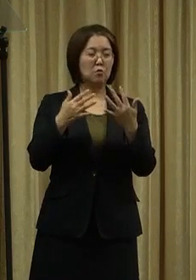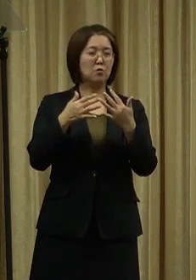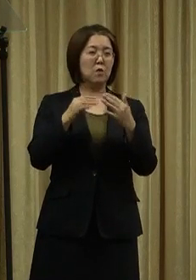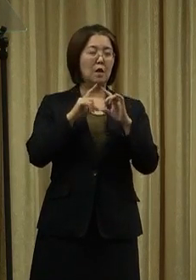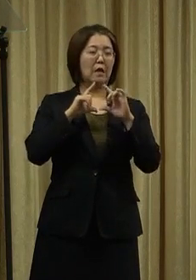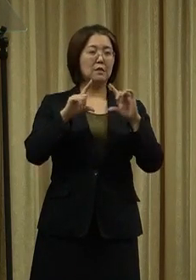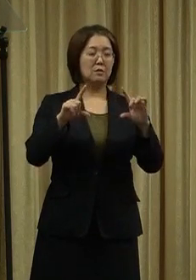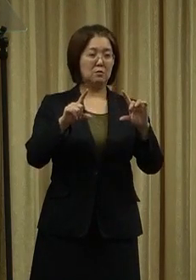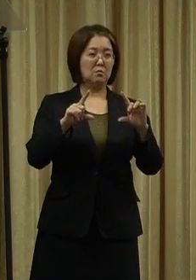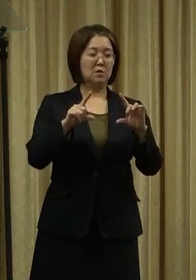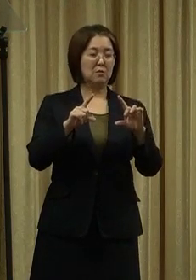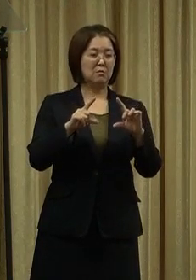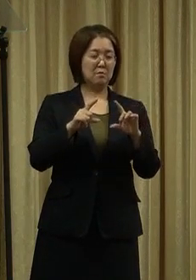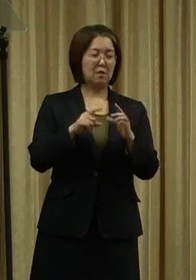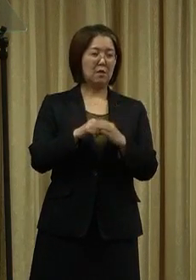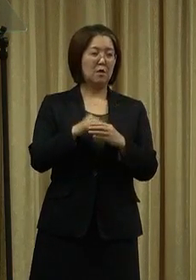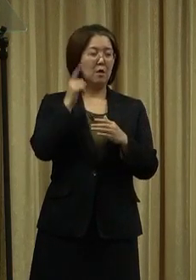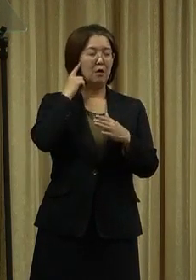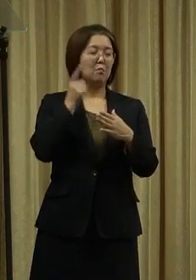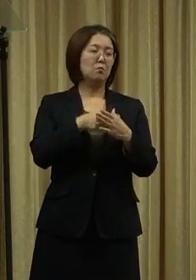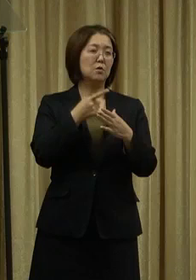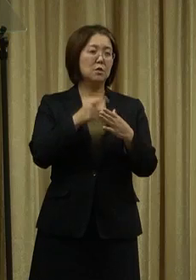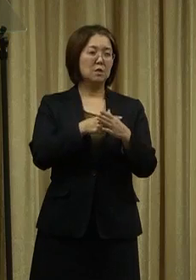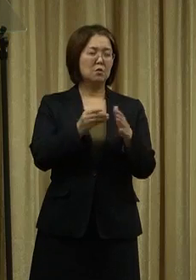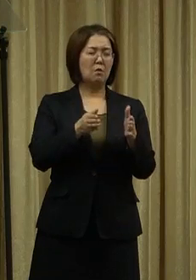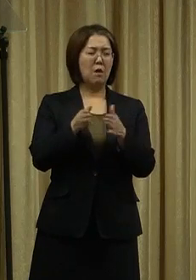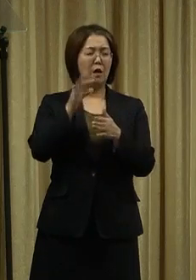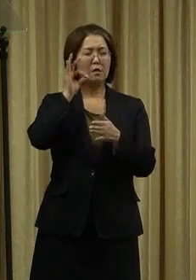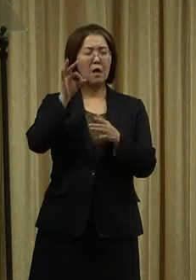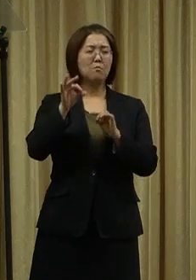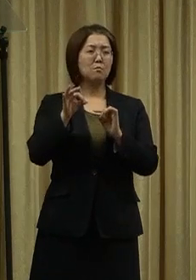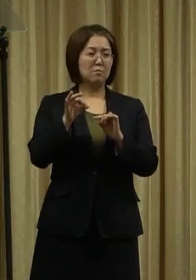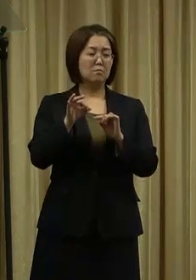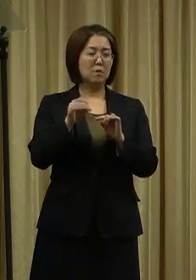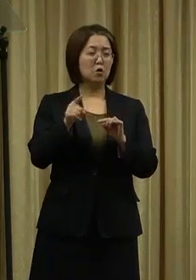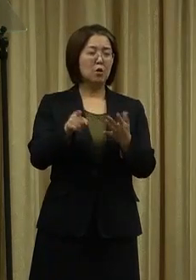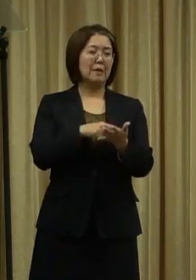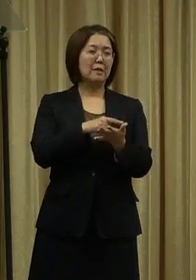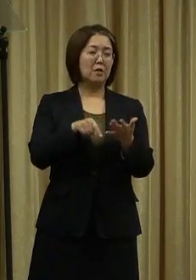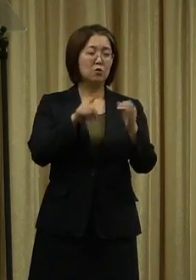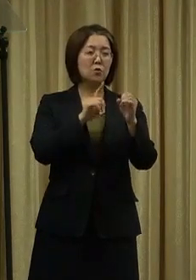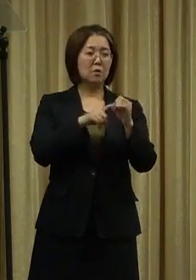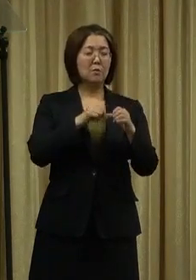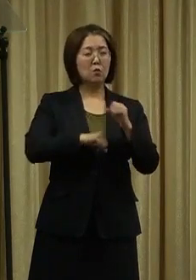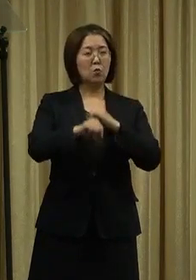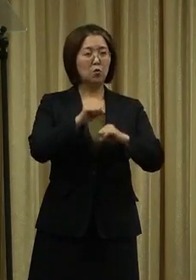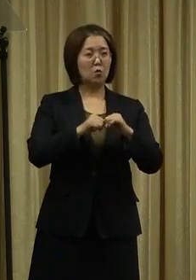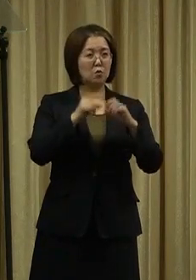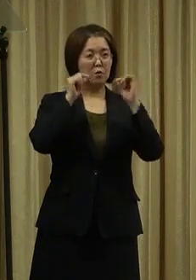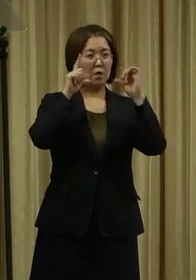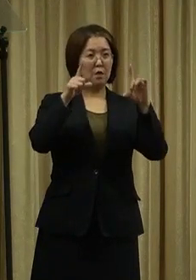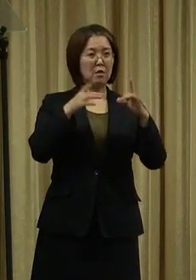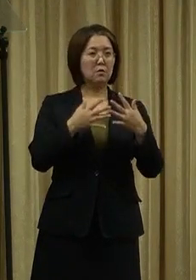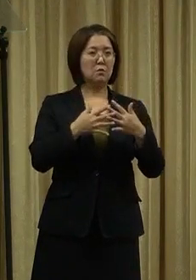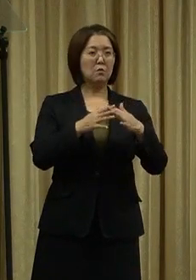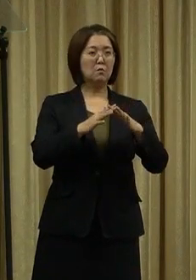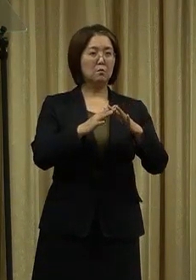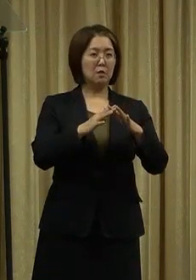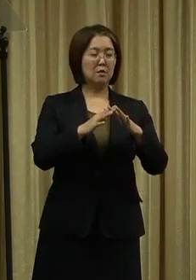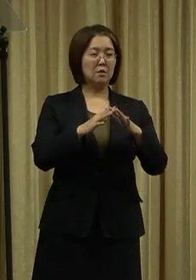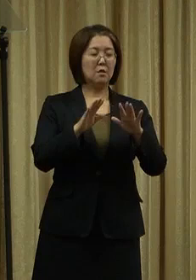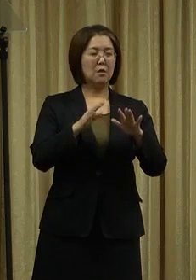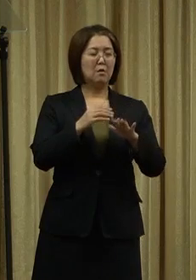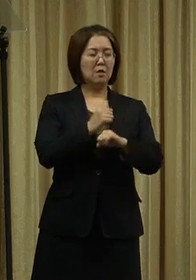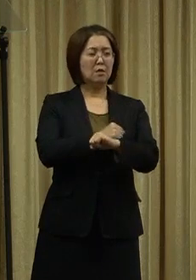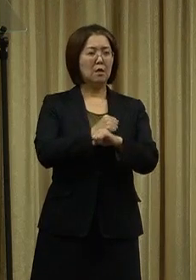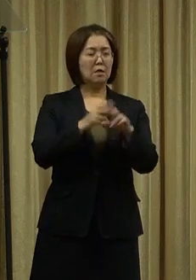によるアンコンシャスバイアスへの気づき、そしてその解消に向けた行動の啓発に取り組むとともに、困